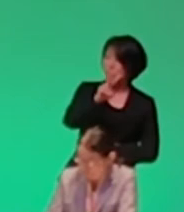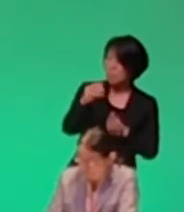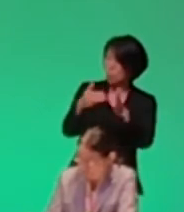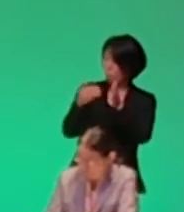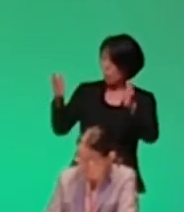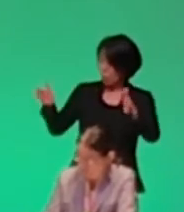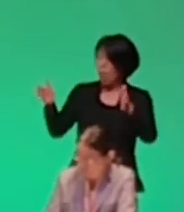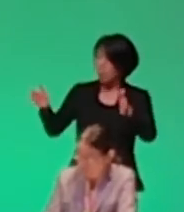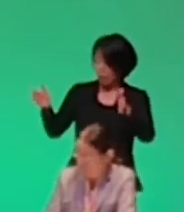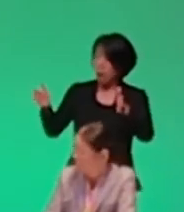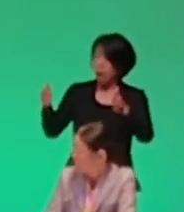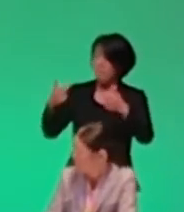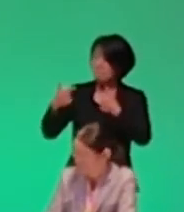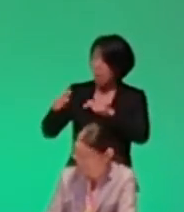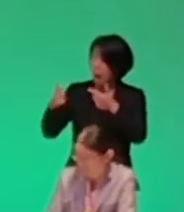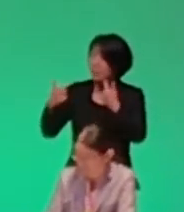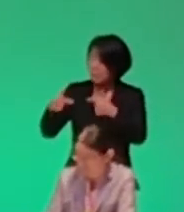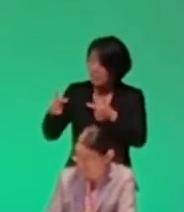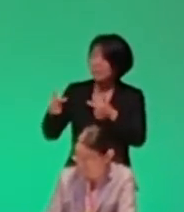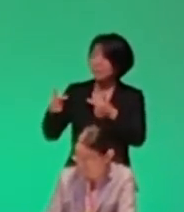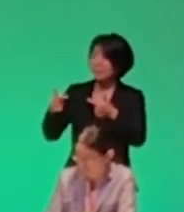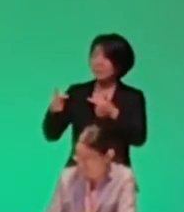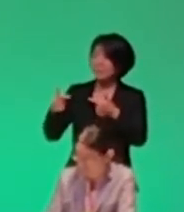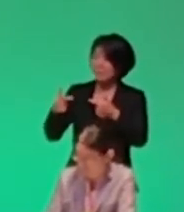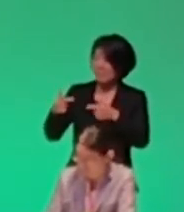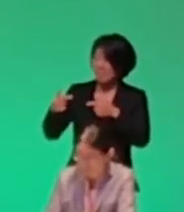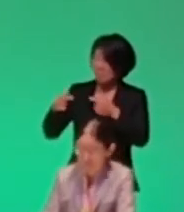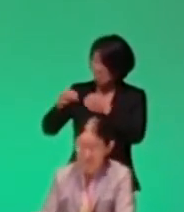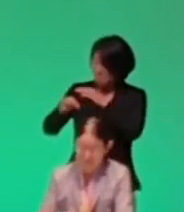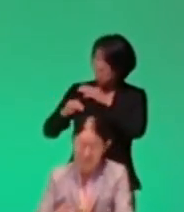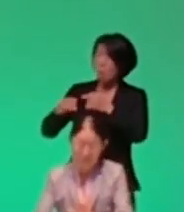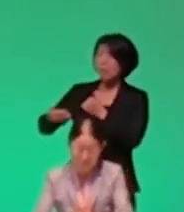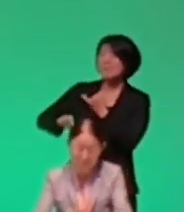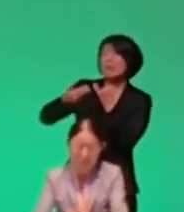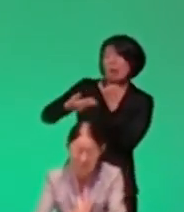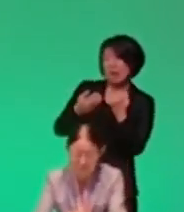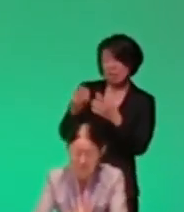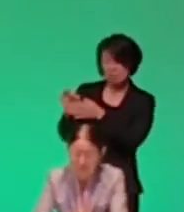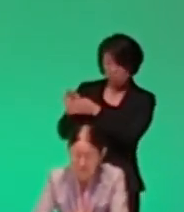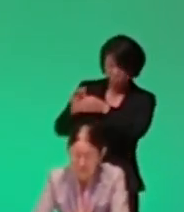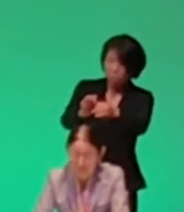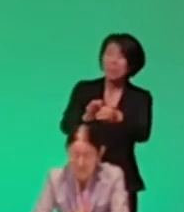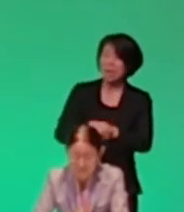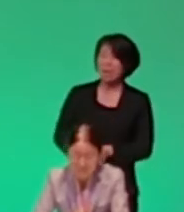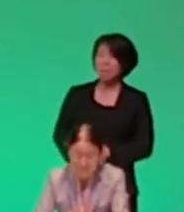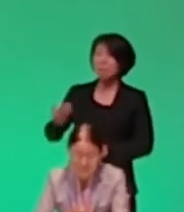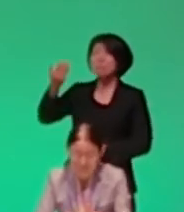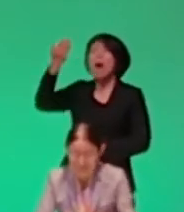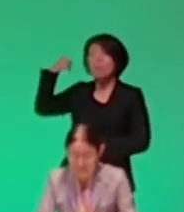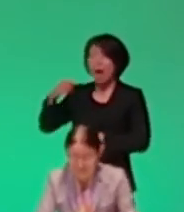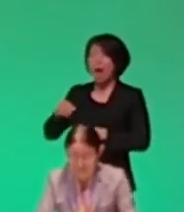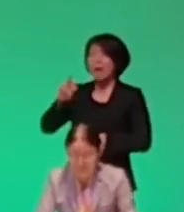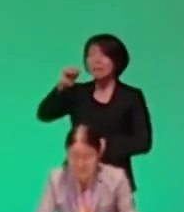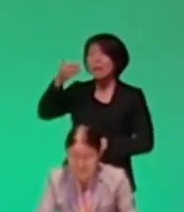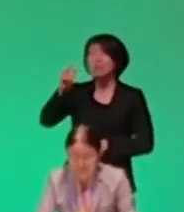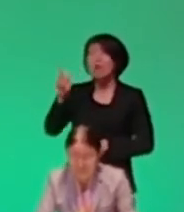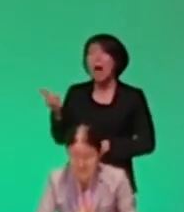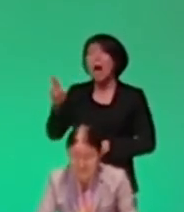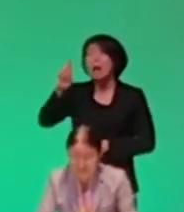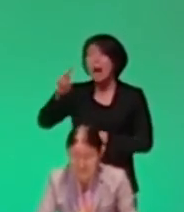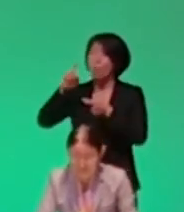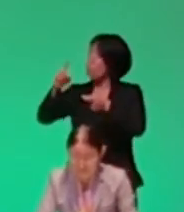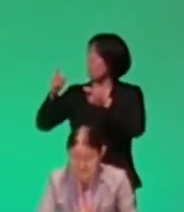間、毎日毎晩セクハラでした。当時はまだセクハラっていう言葉がなかったんですけれ